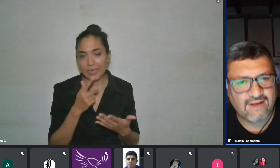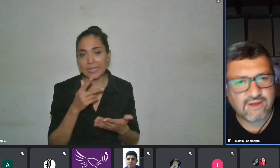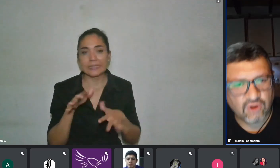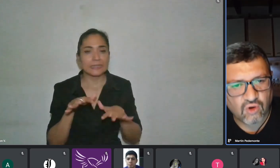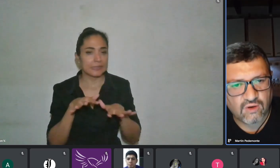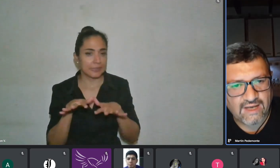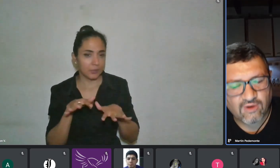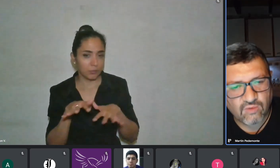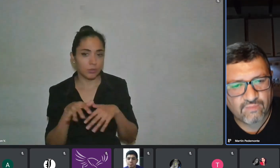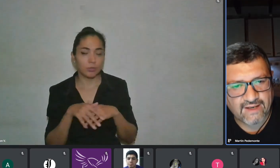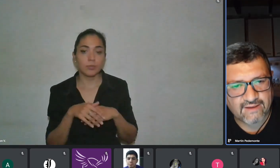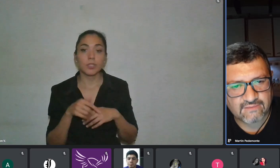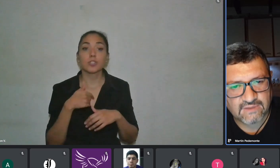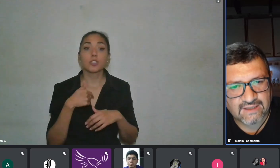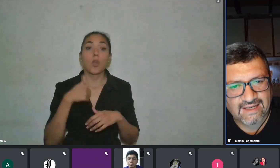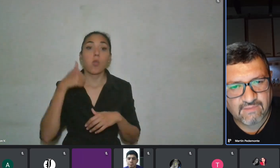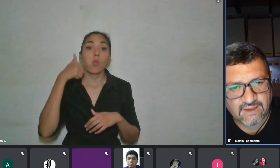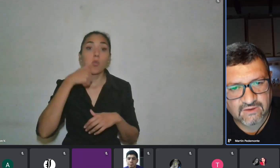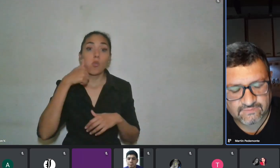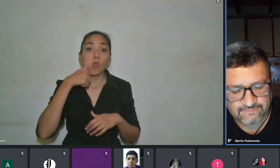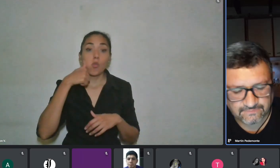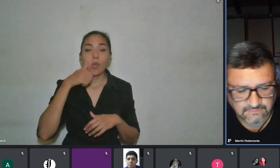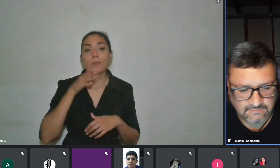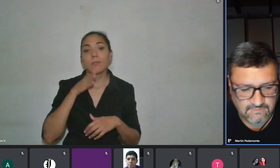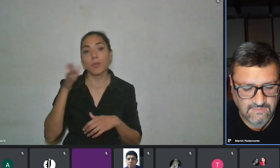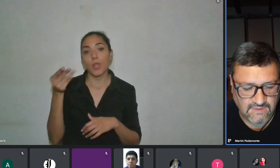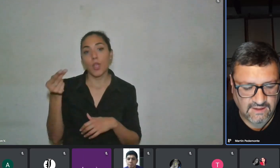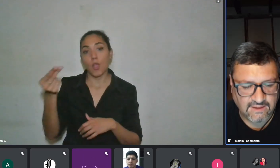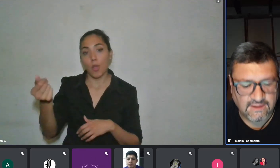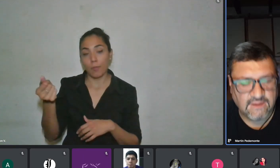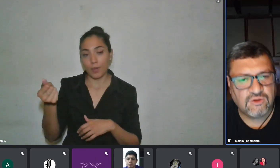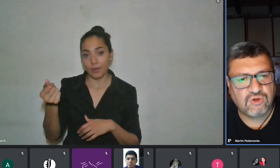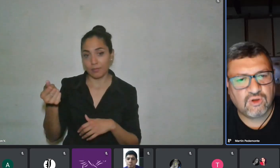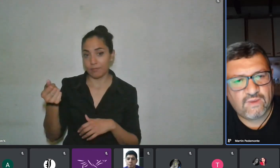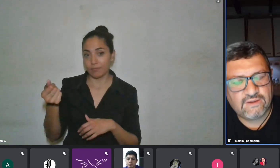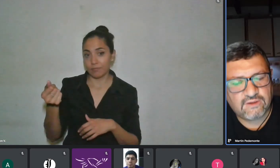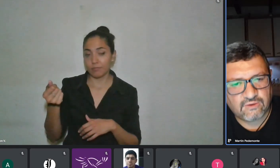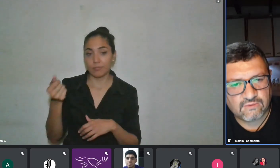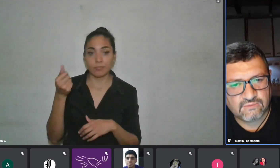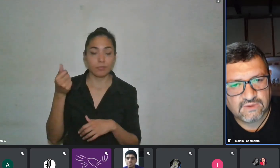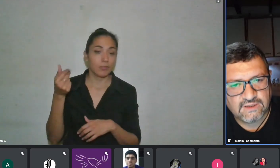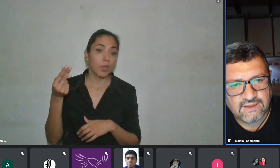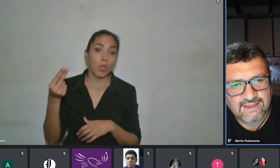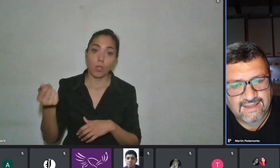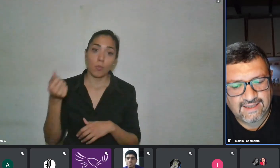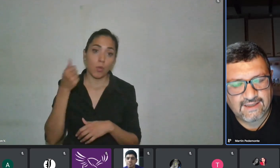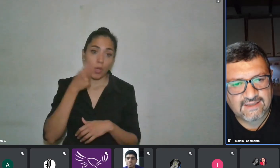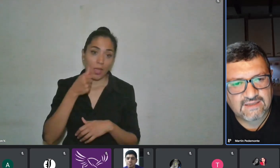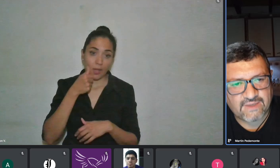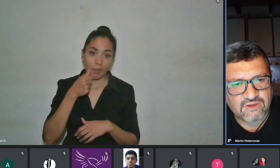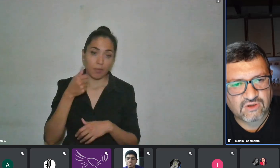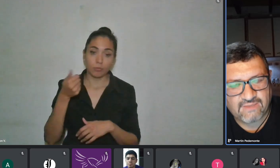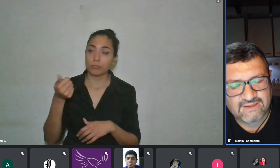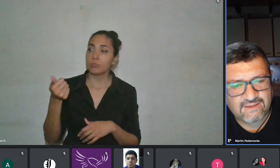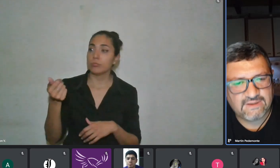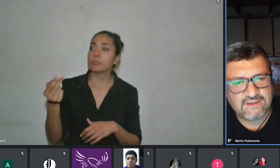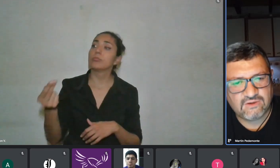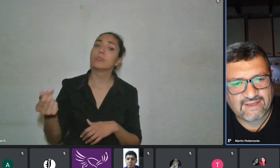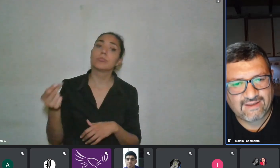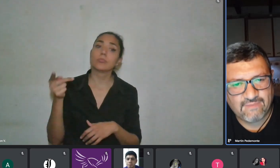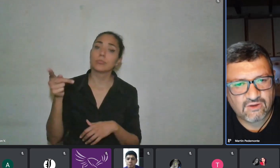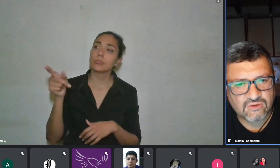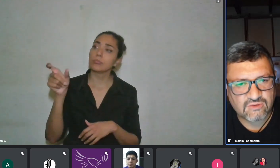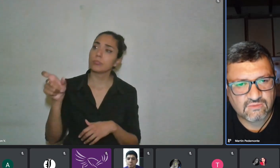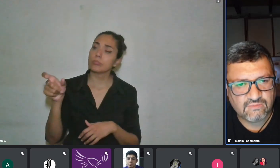yo voy al kiosco a comprar caramelos. Si yo encuentro que esa persona me está